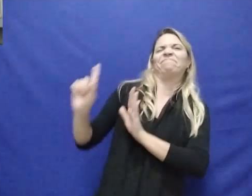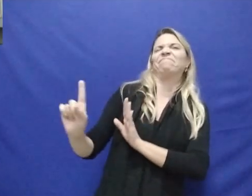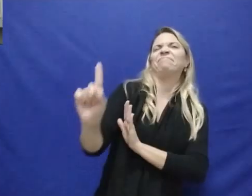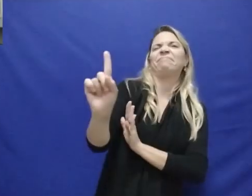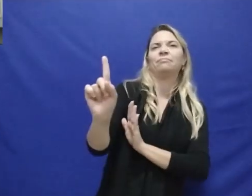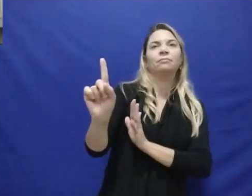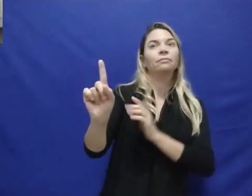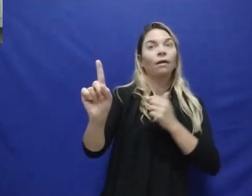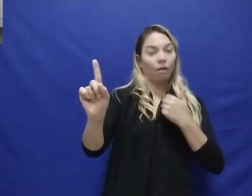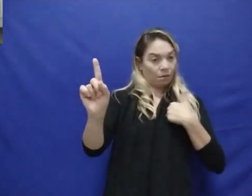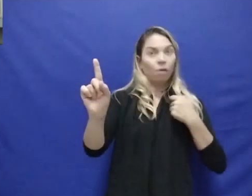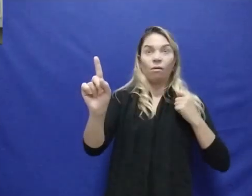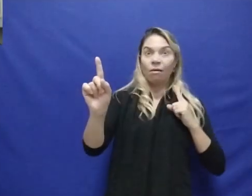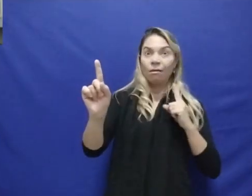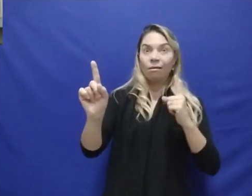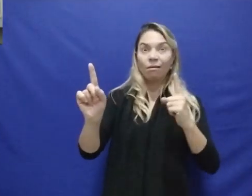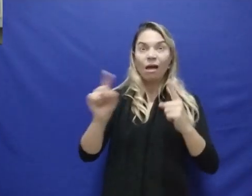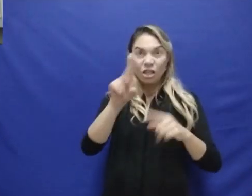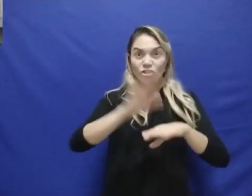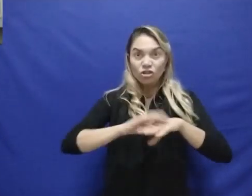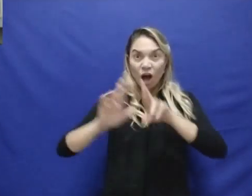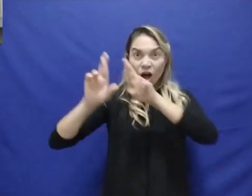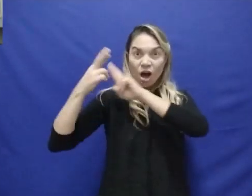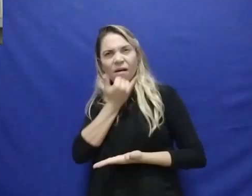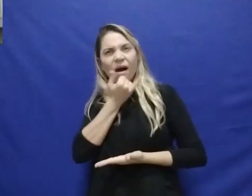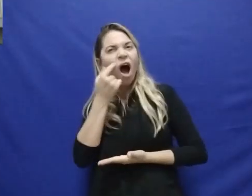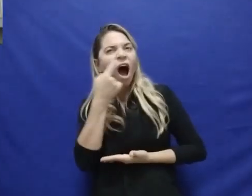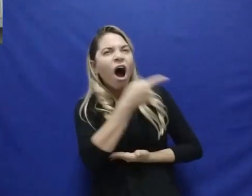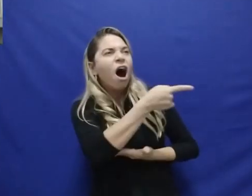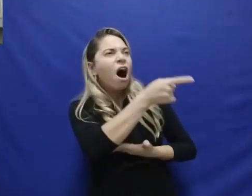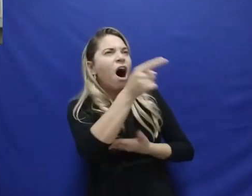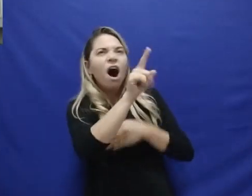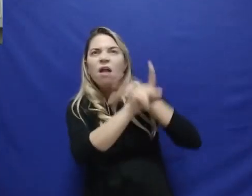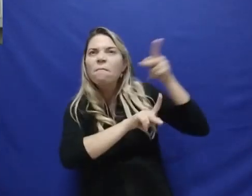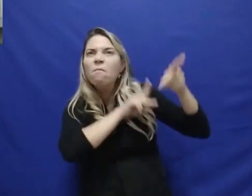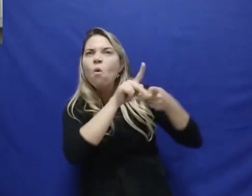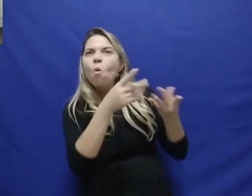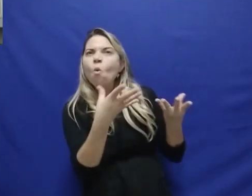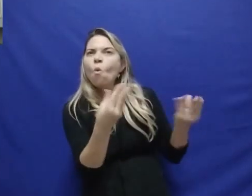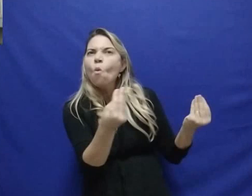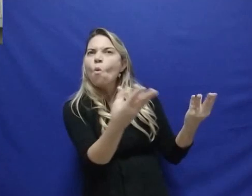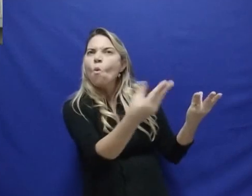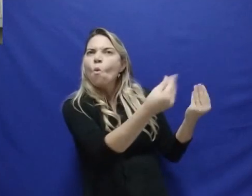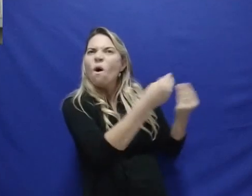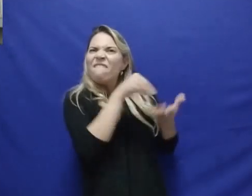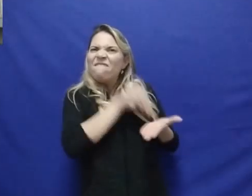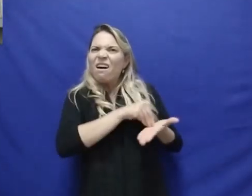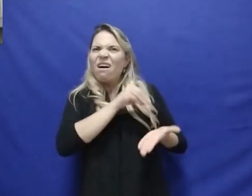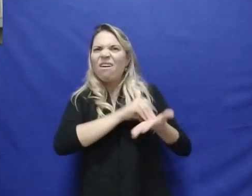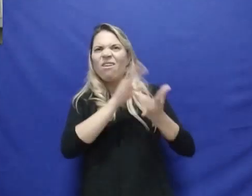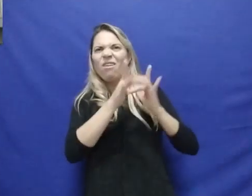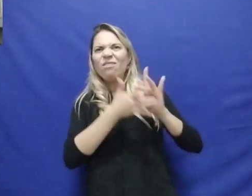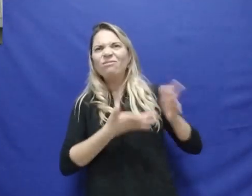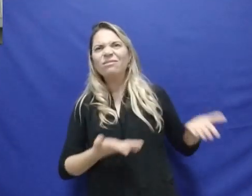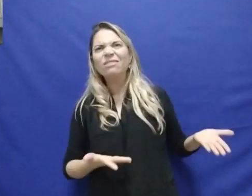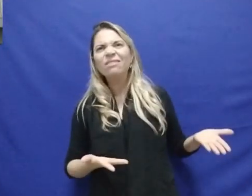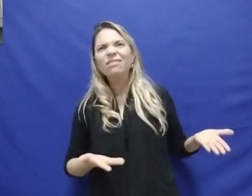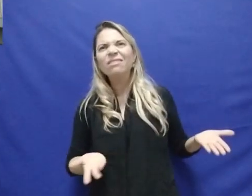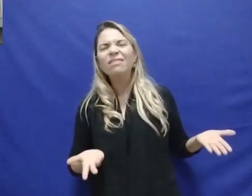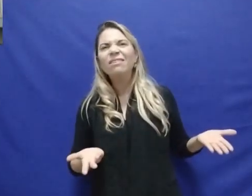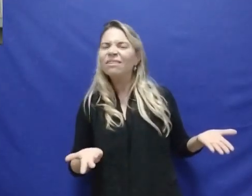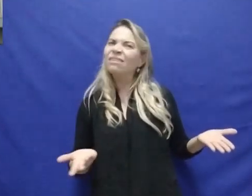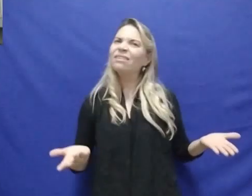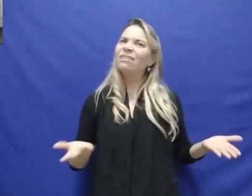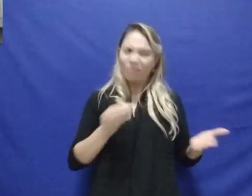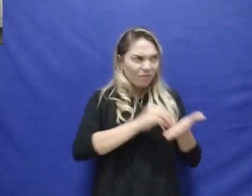pelos pastores da igreja. Nós vivemos numa cidade grande, com mais de 240 mil habitantes.